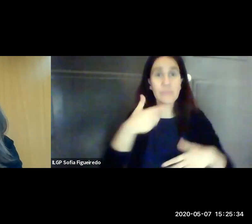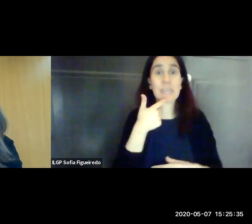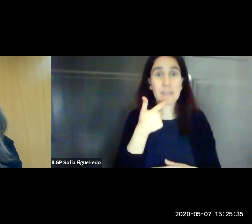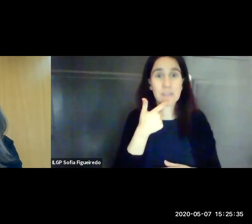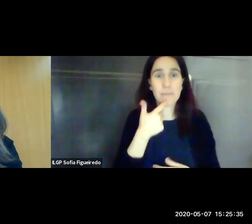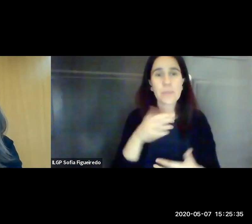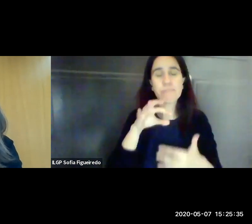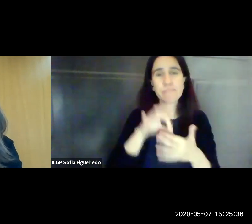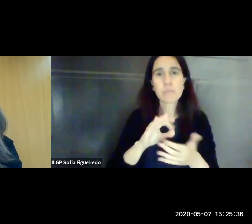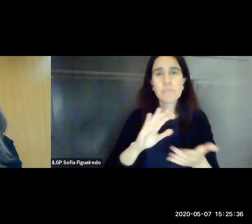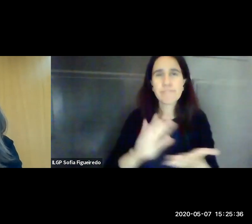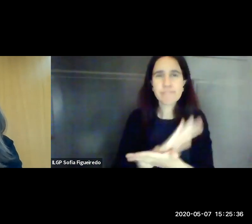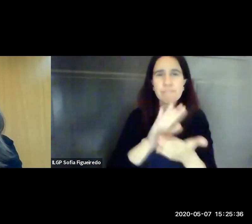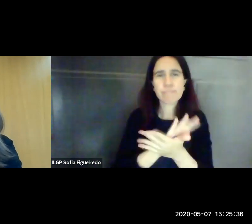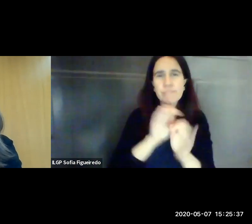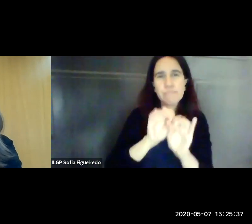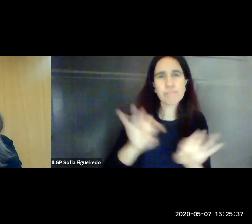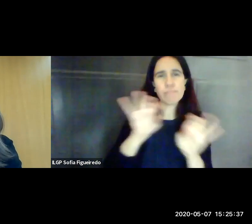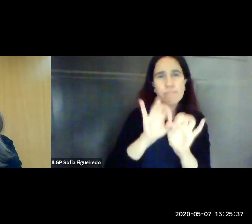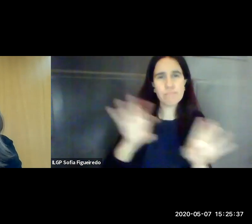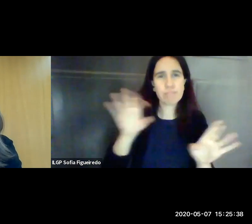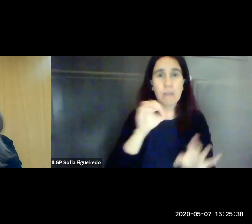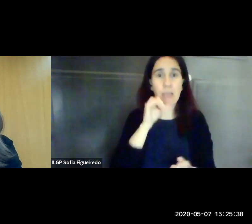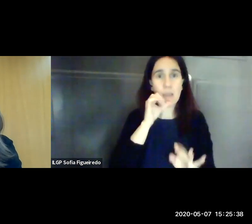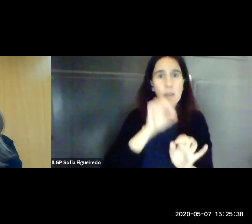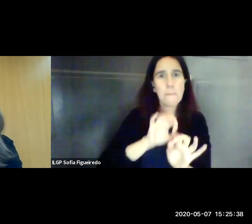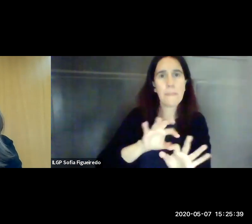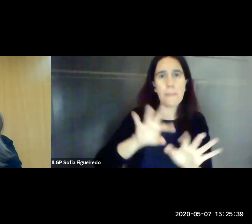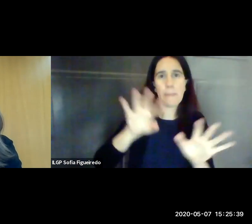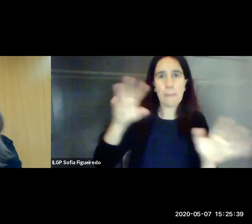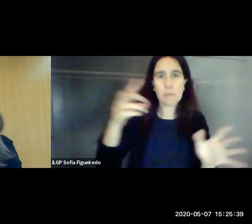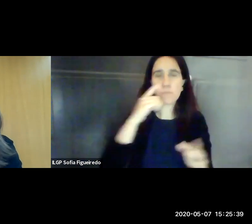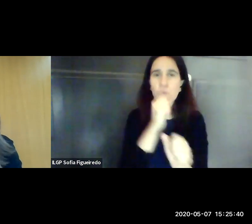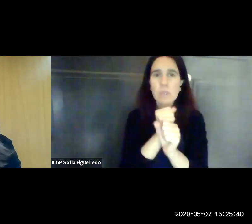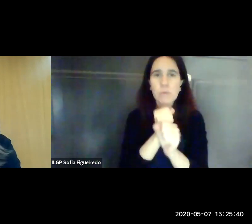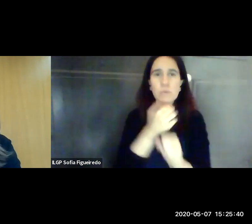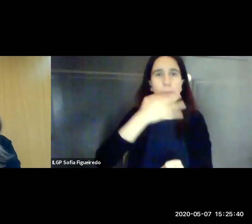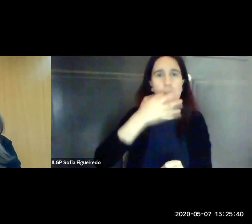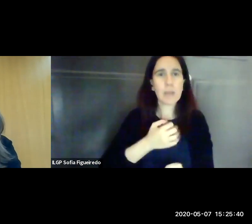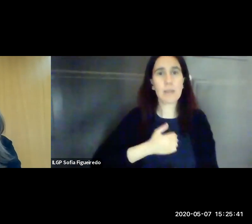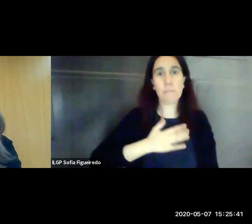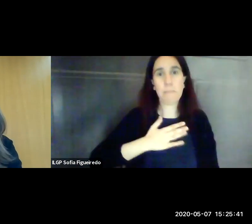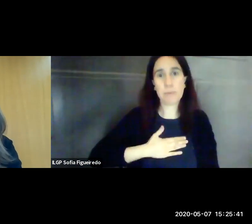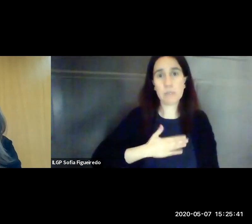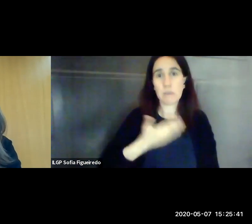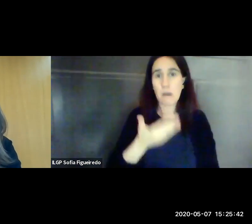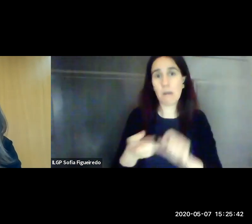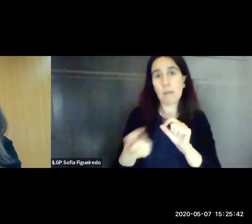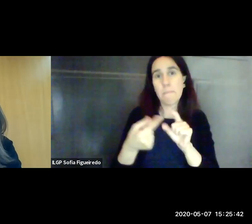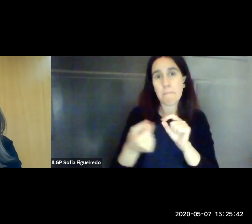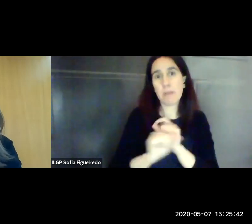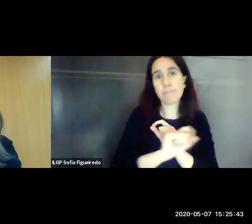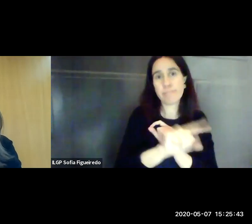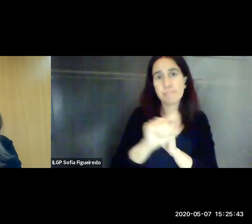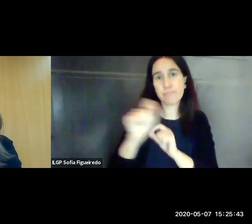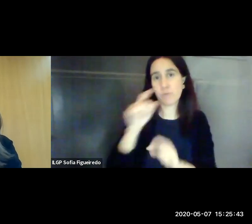relativamente às newsletters, são disseminadas por todos os trabalhadores da empresa via mail e, portanto, chega a todos